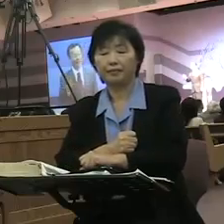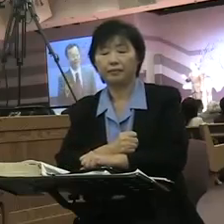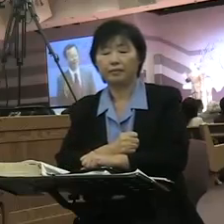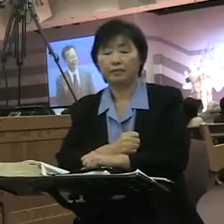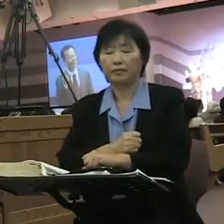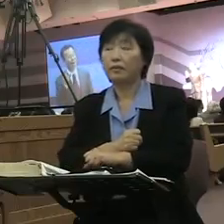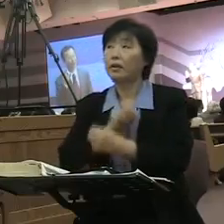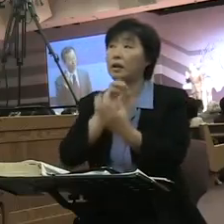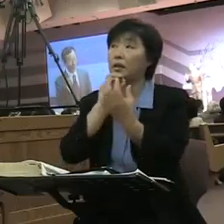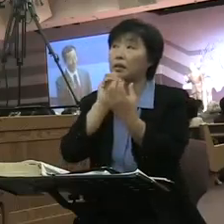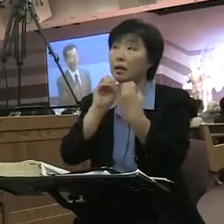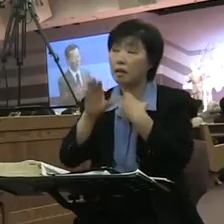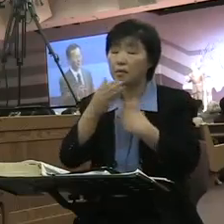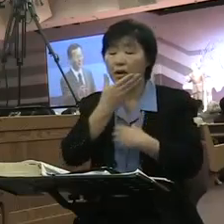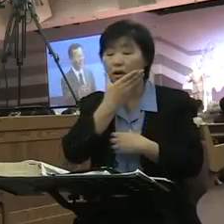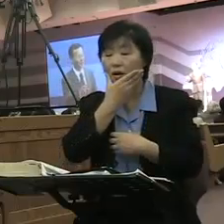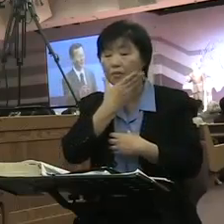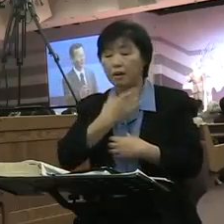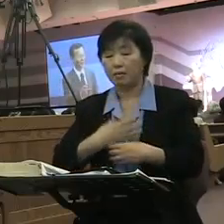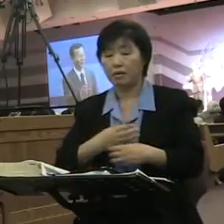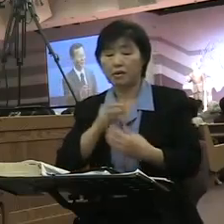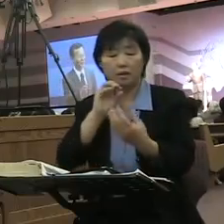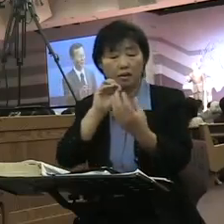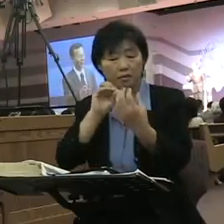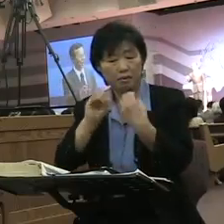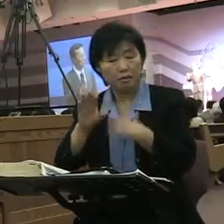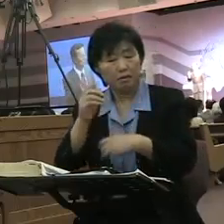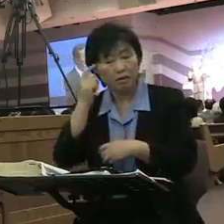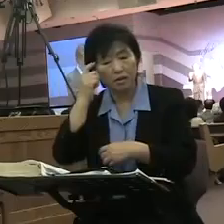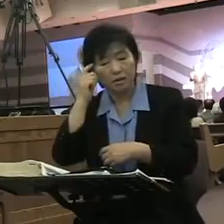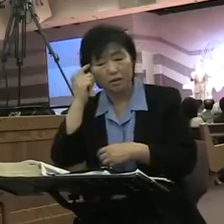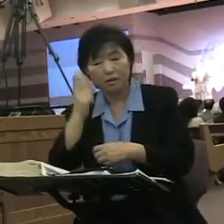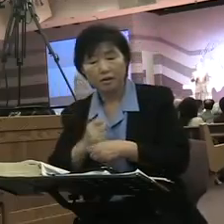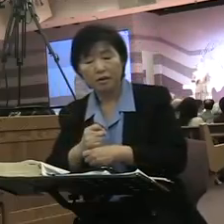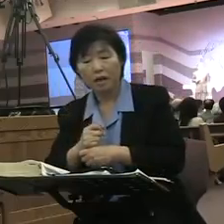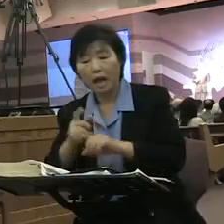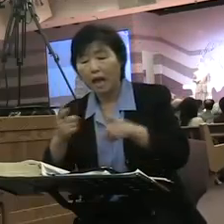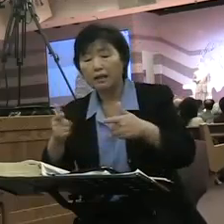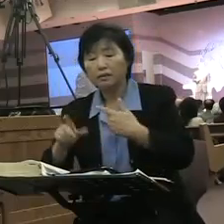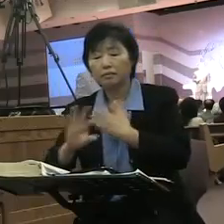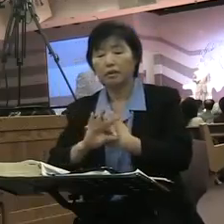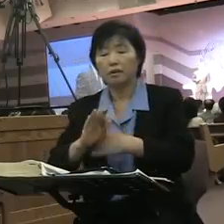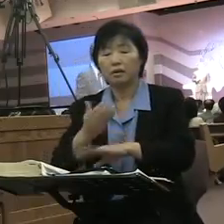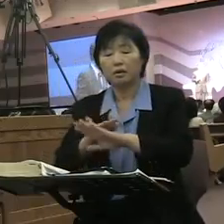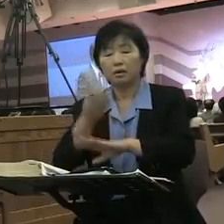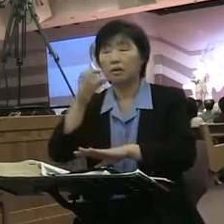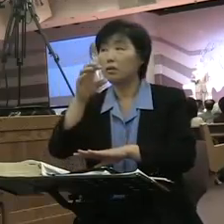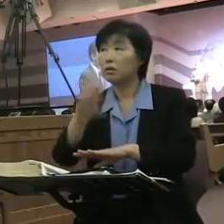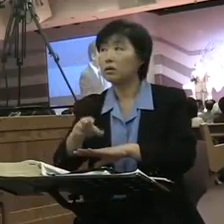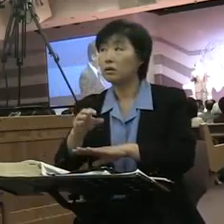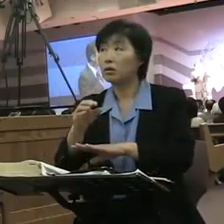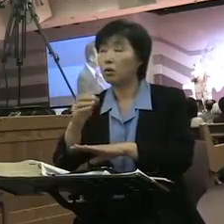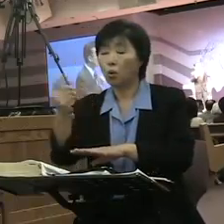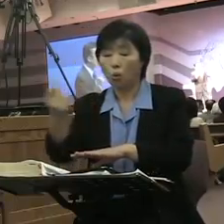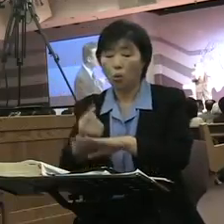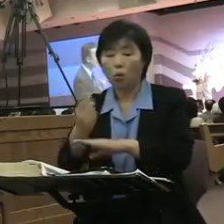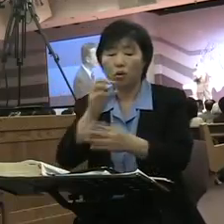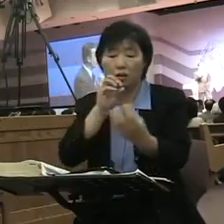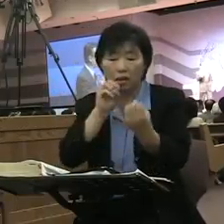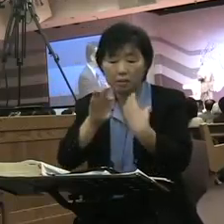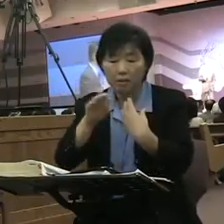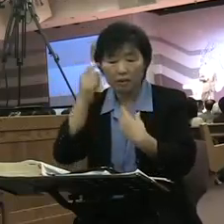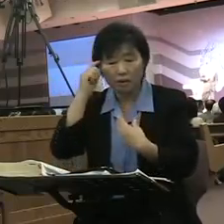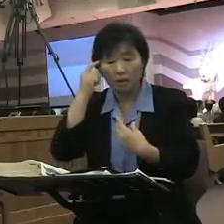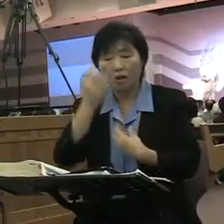여러분, 이 대답이 아브라함의 대답이었을까요? 아니면 다른 데서 온 대답이었을까요? 여러분, 이것은